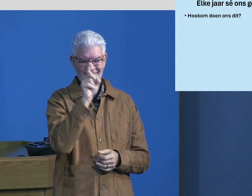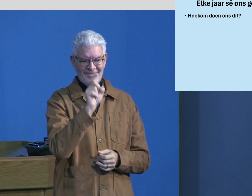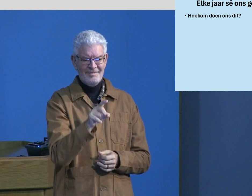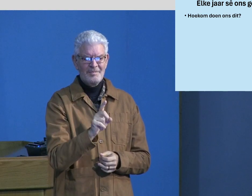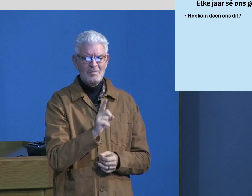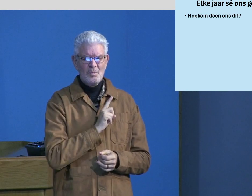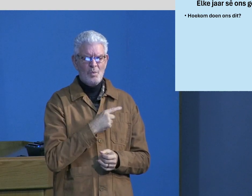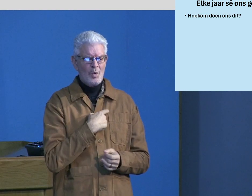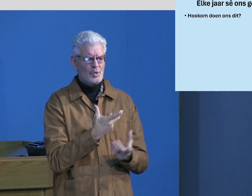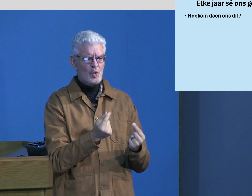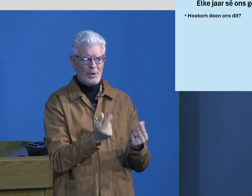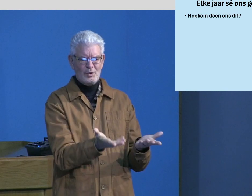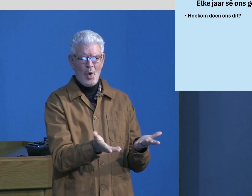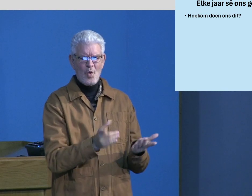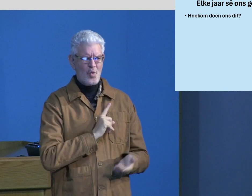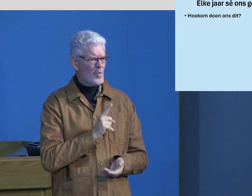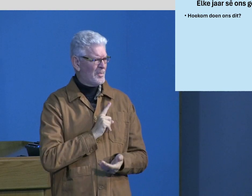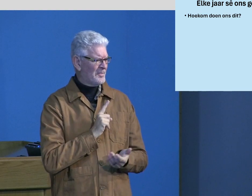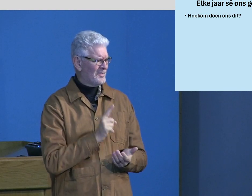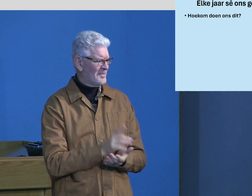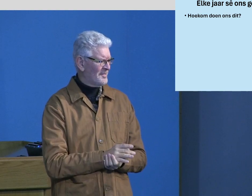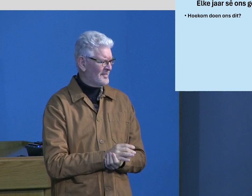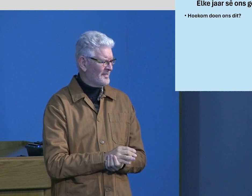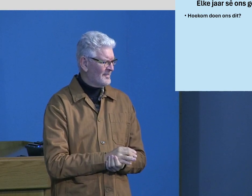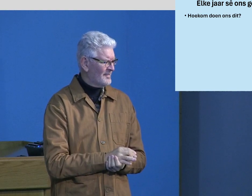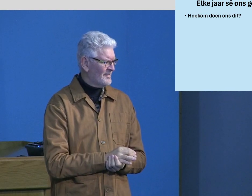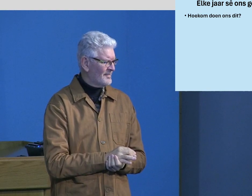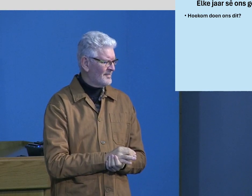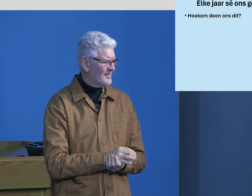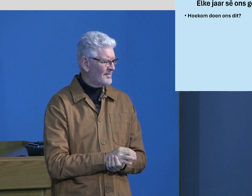Nou, ek het 'n vraag. Hoekom doen ons dit?